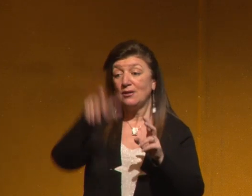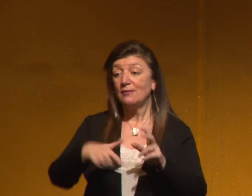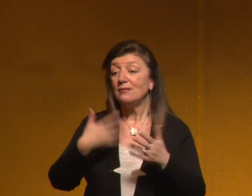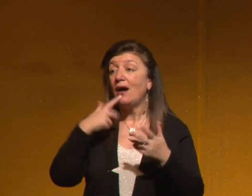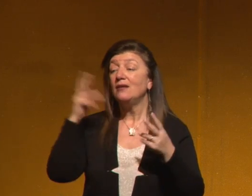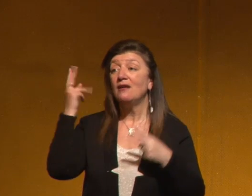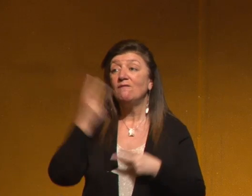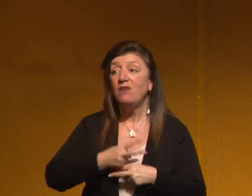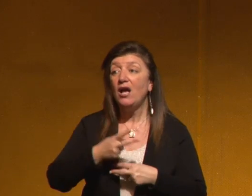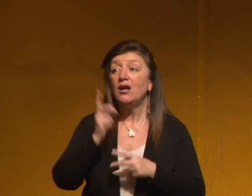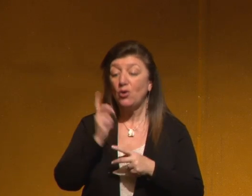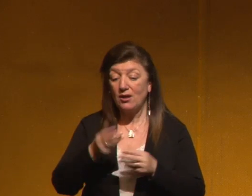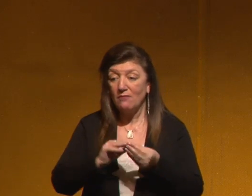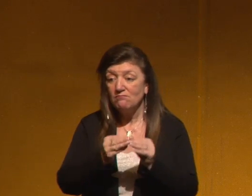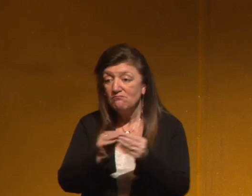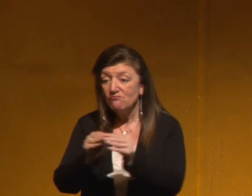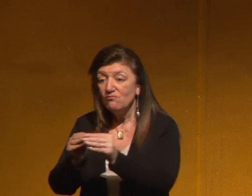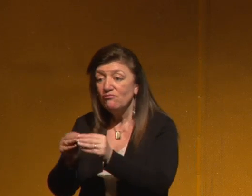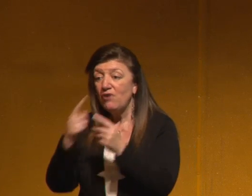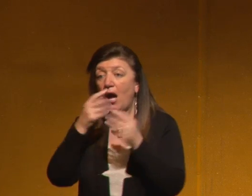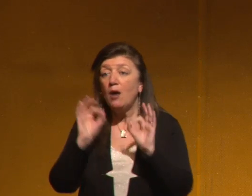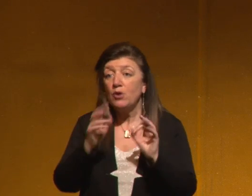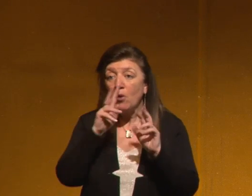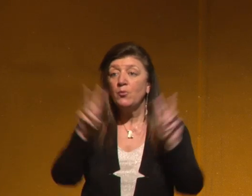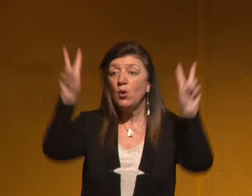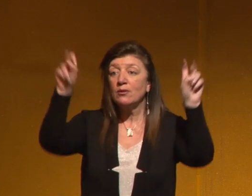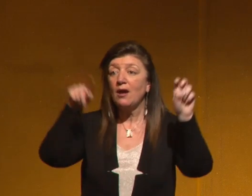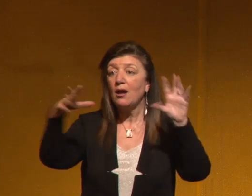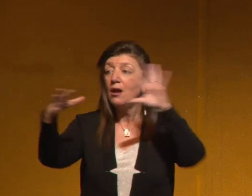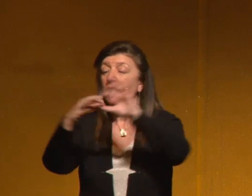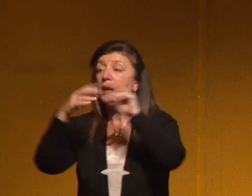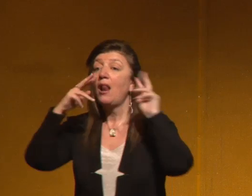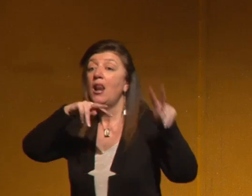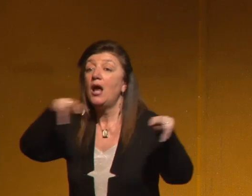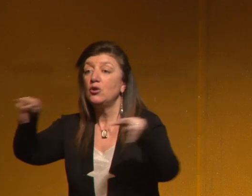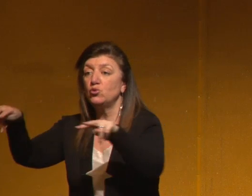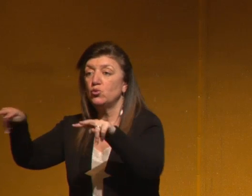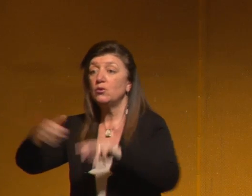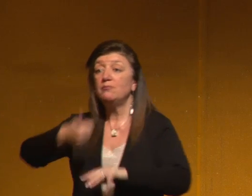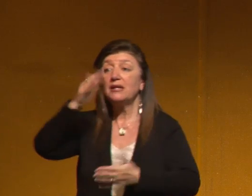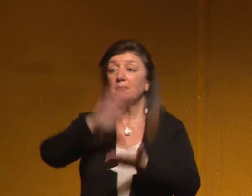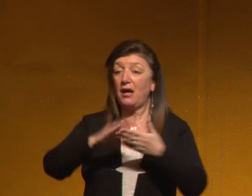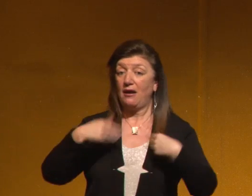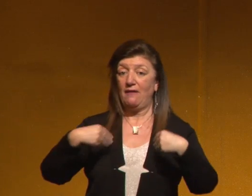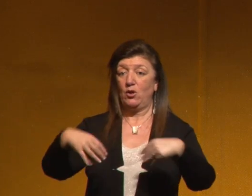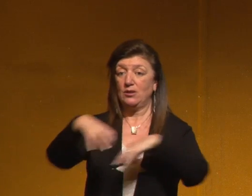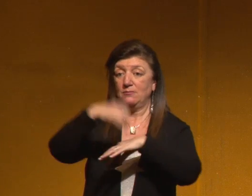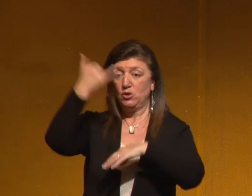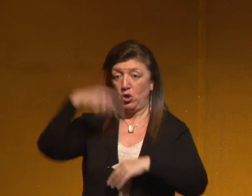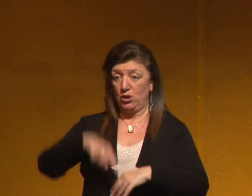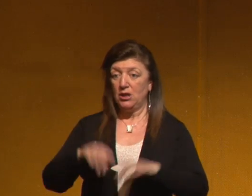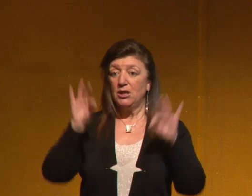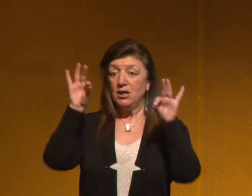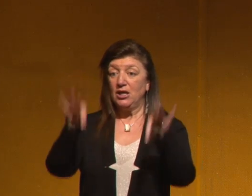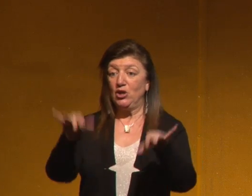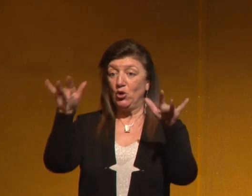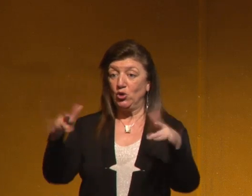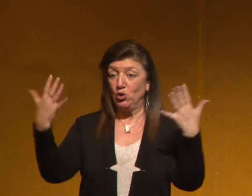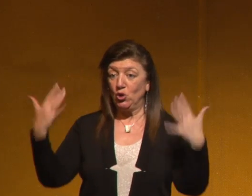faranno sul tema della lettura la prima volta che sono venuto a torino da ministro ho detto una cosa che mi